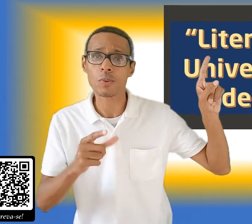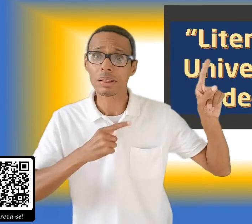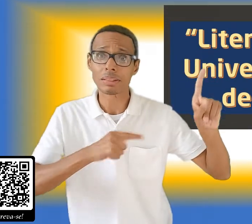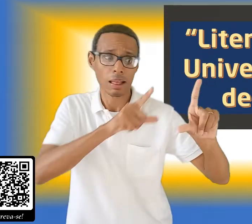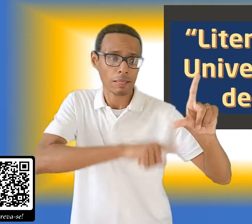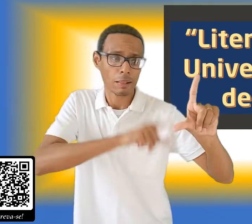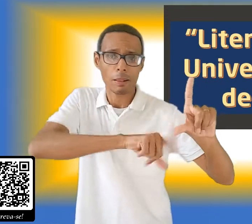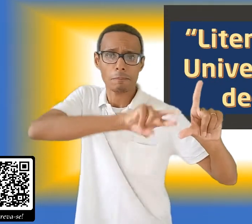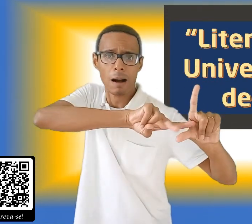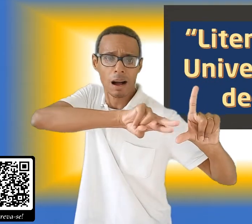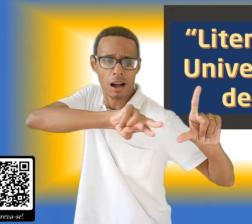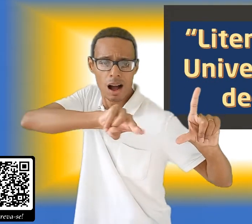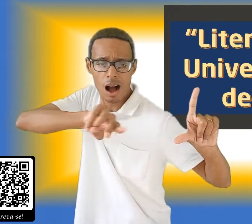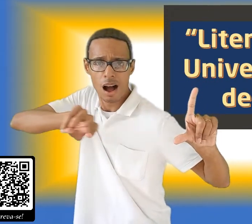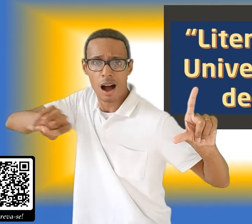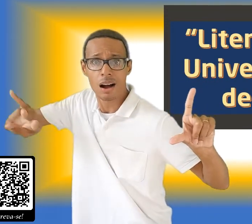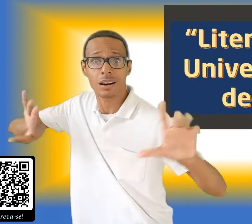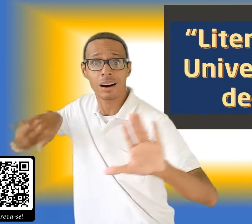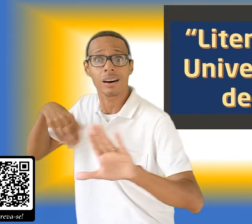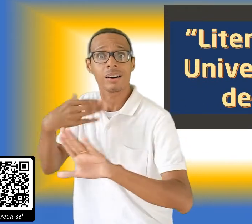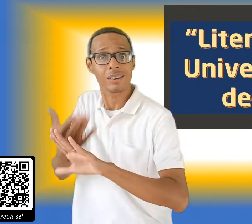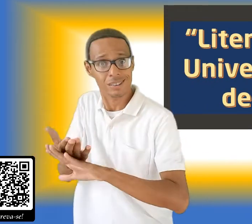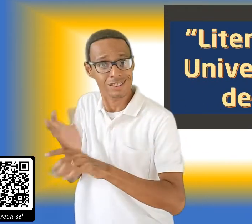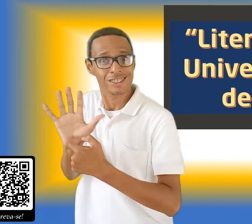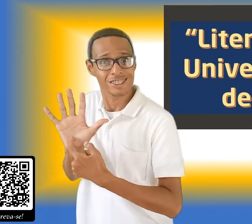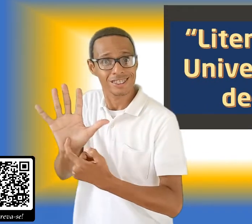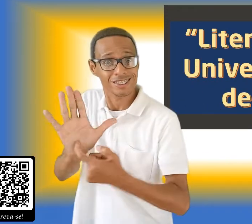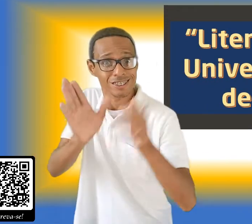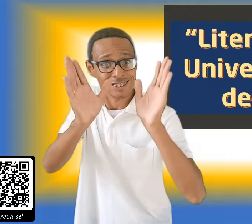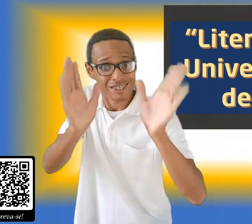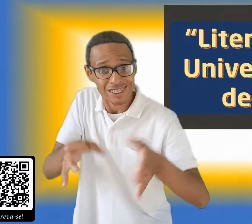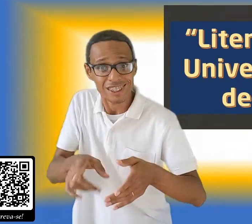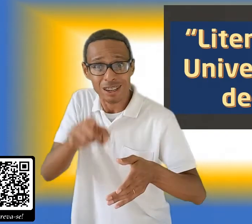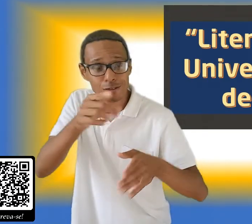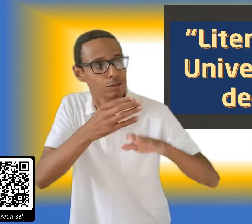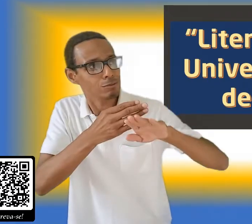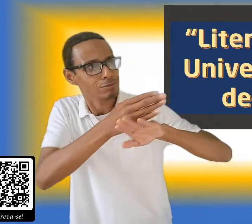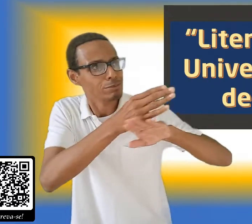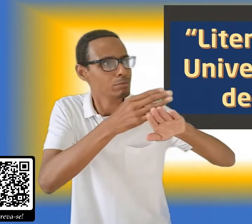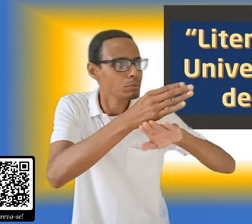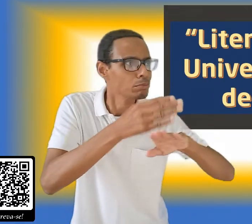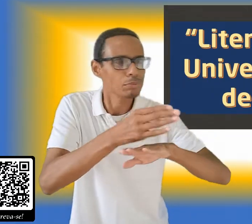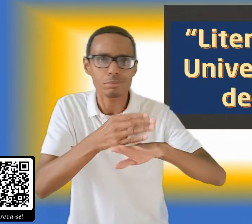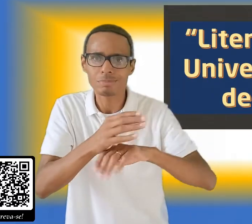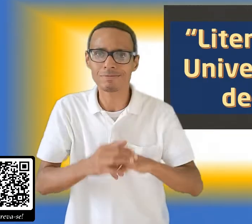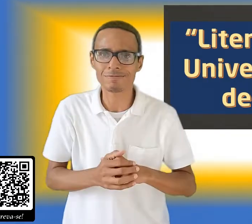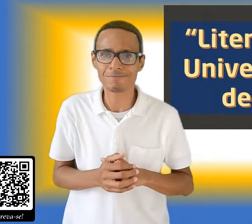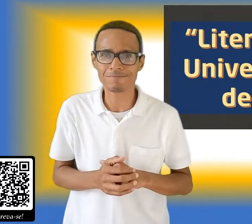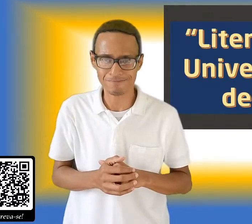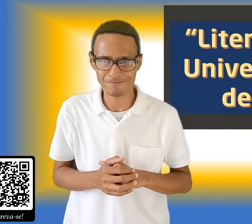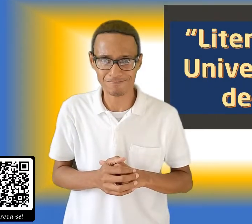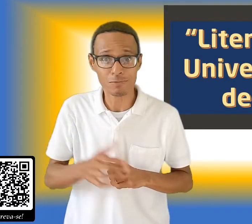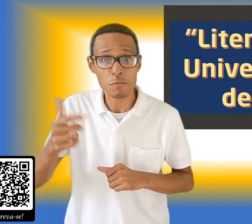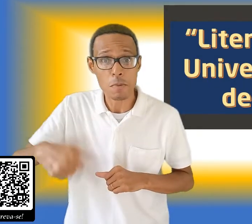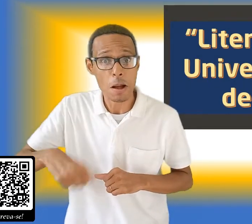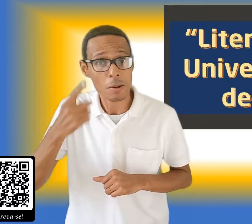acima a playlist de todas as outras letras que apresentei até agora. Neste outro